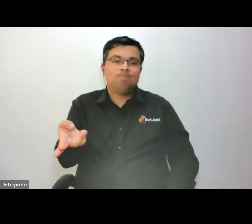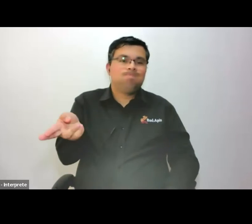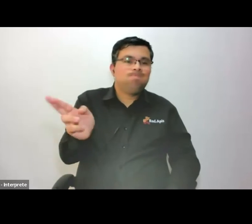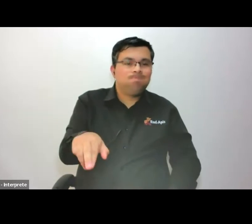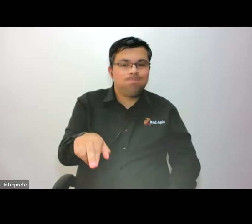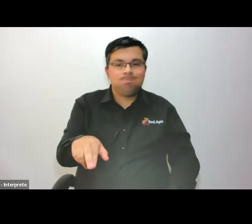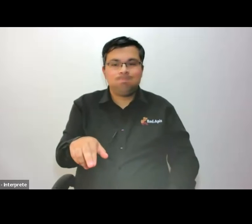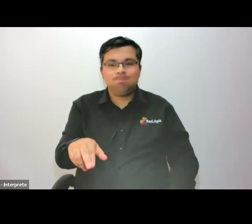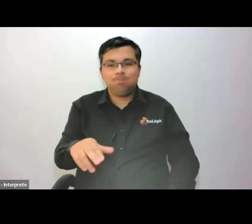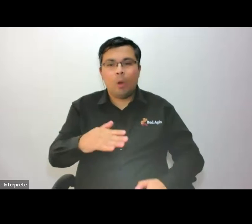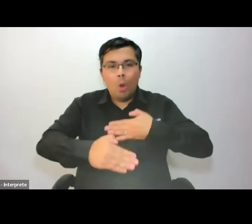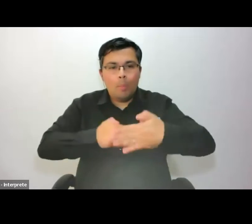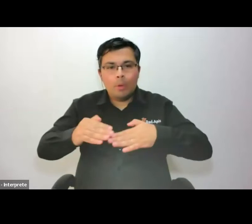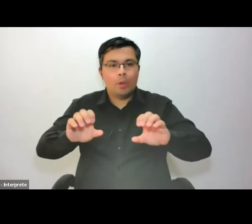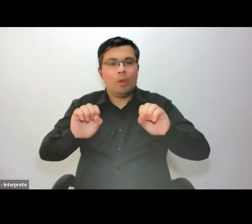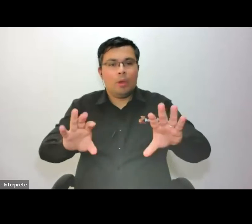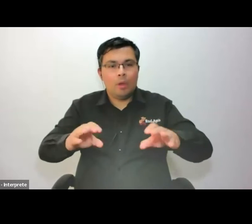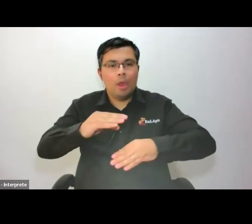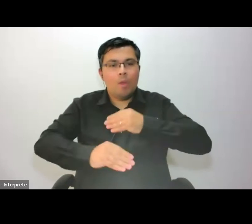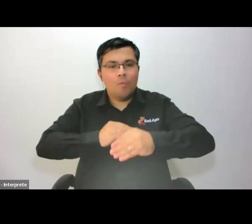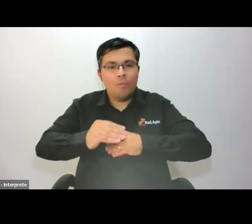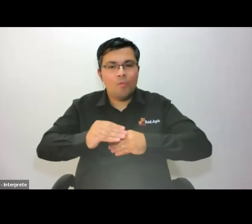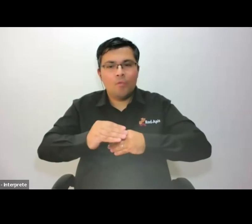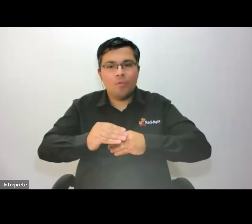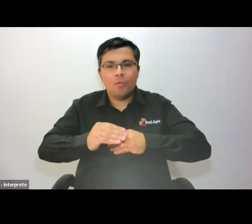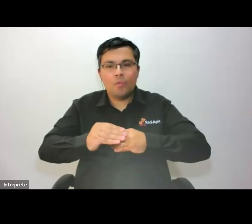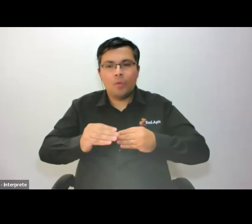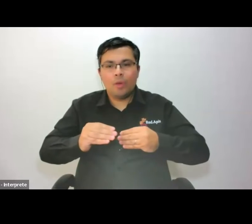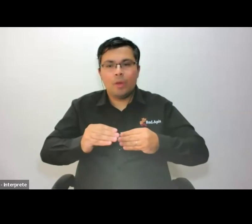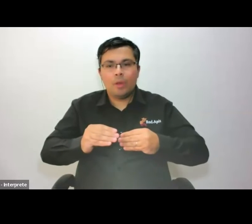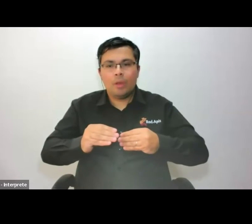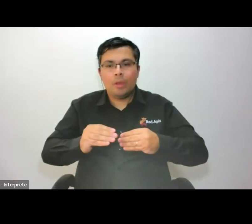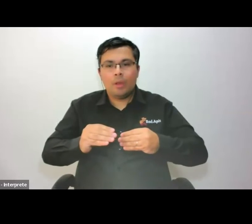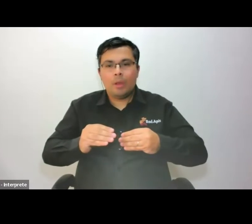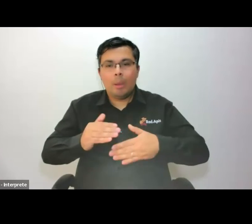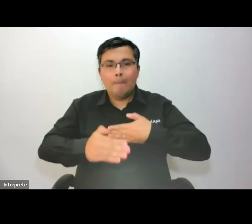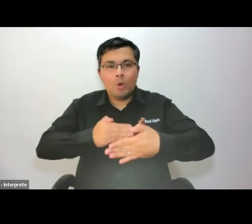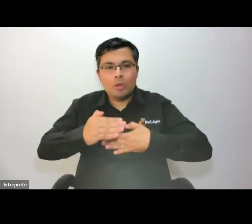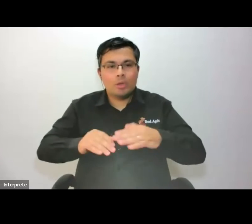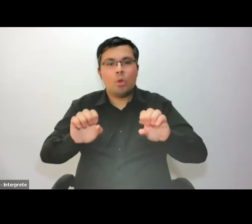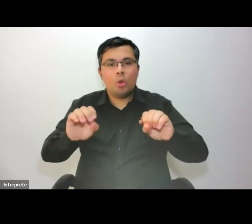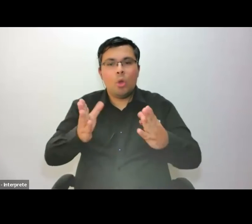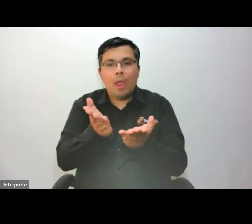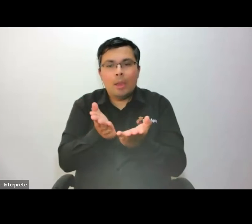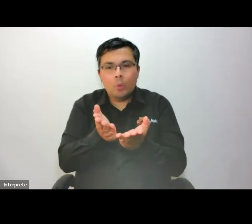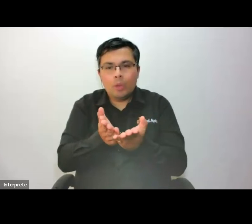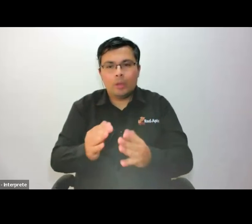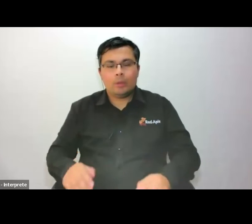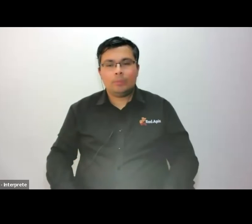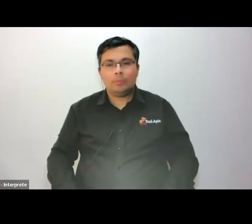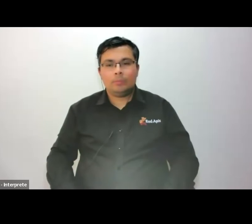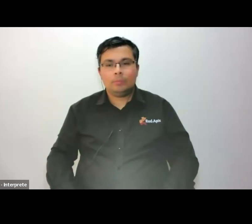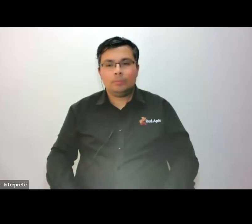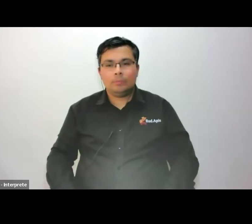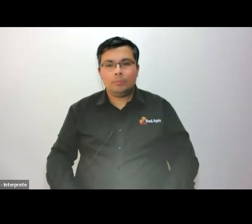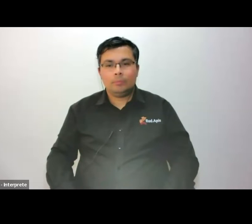función a cada uno de los estudiantes, en donde sí hay accesibilidad cognitiva. Por lo tanto, no pudiésemos o no podemos